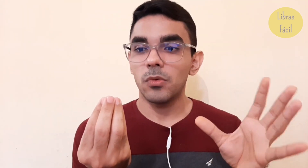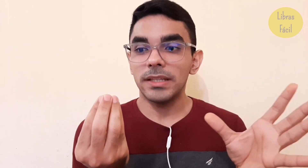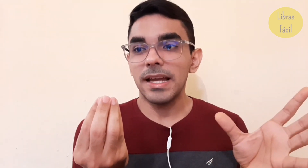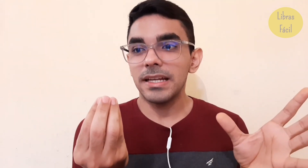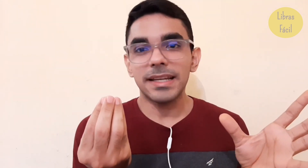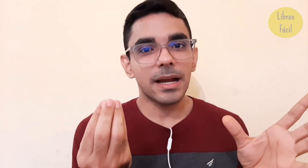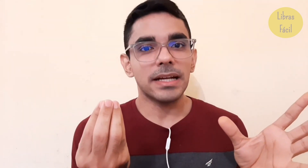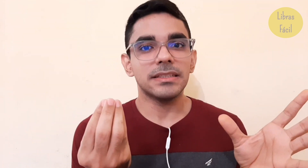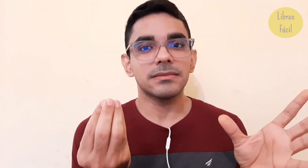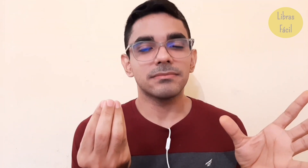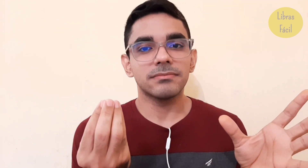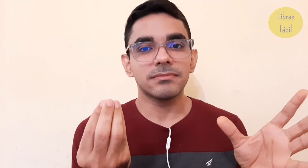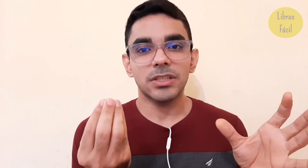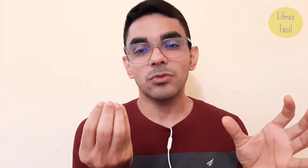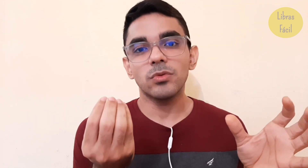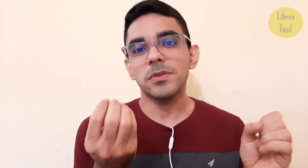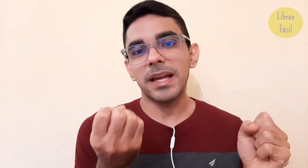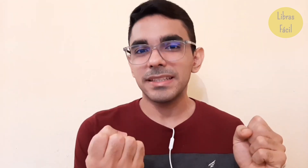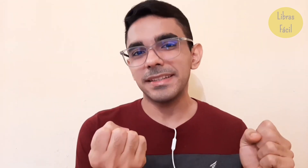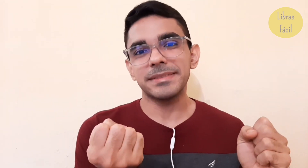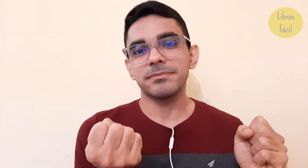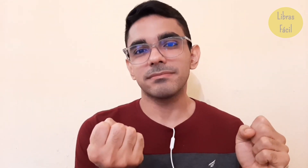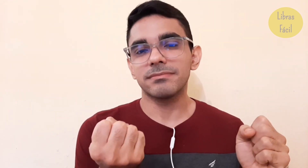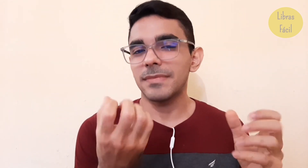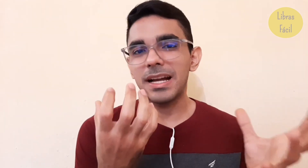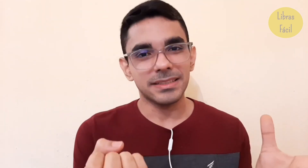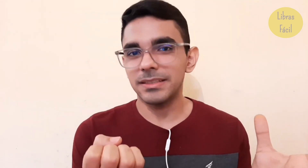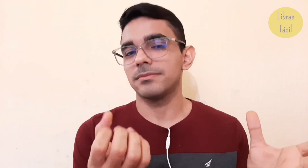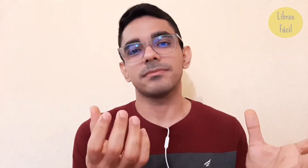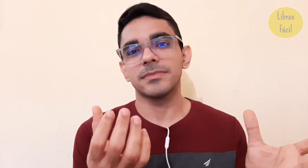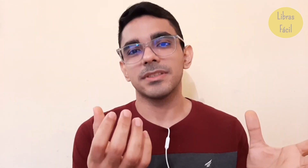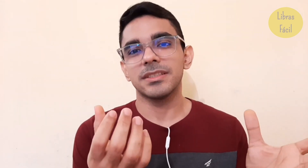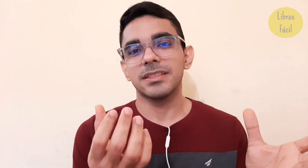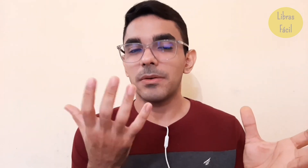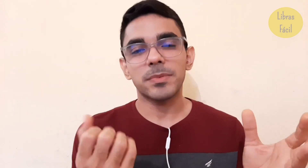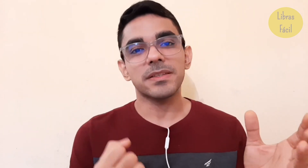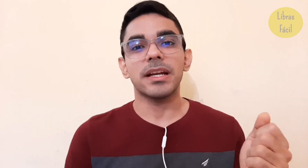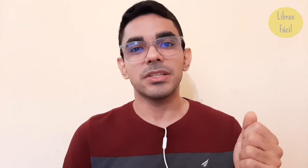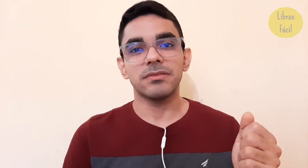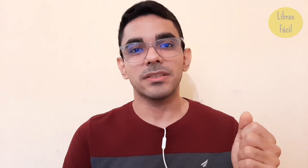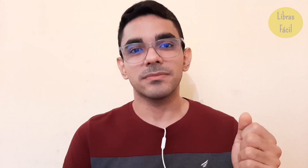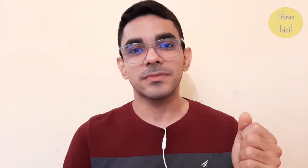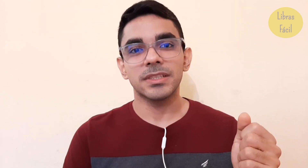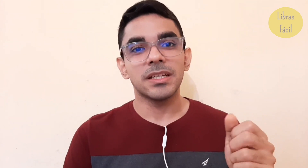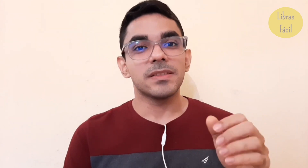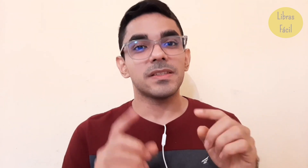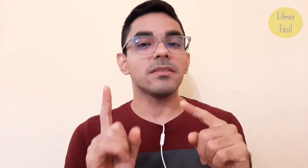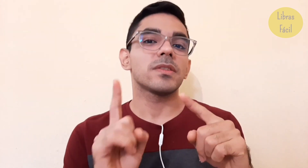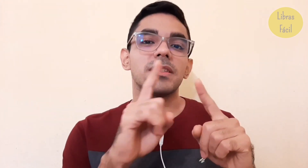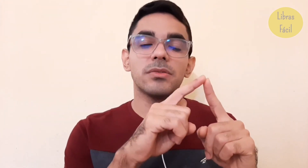ideia inacabada. Então tudo isso é ainda. Ainda é uma expressão negativa. Se você